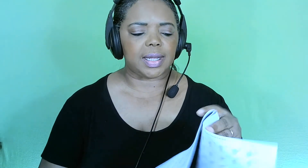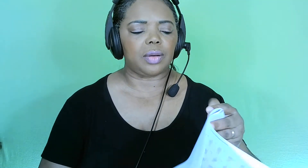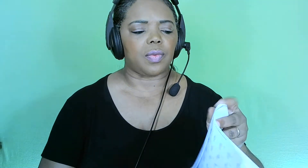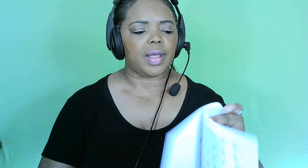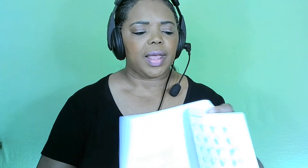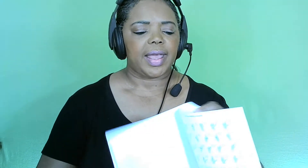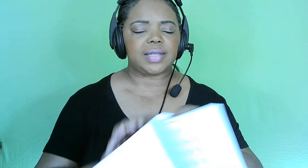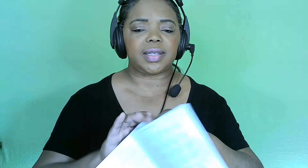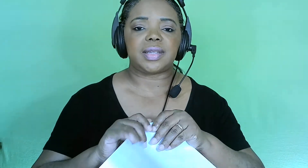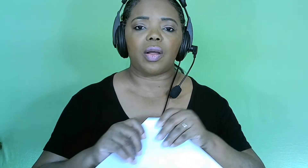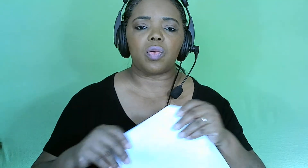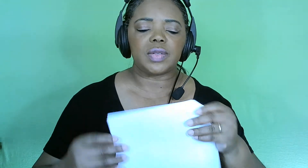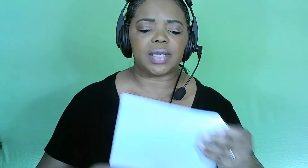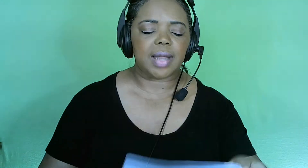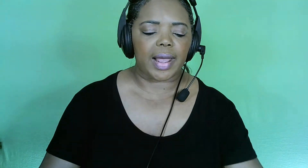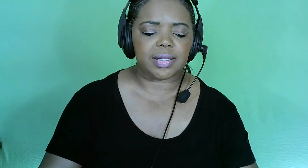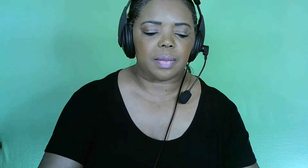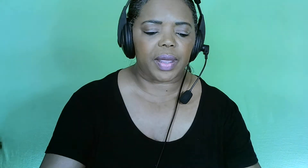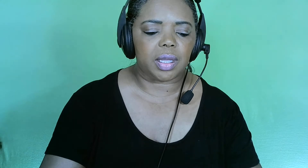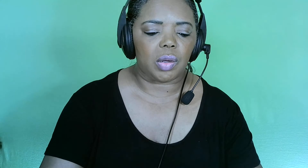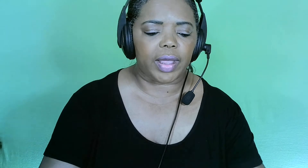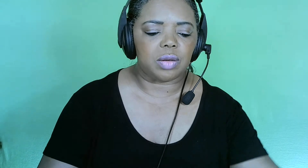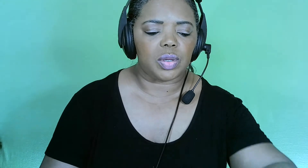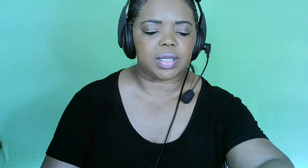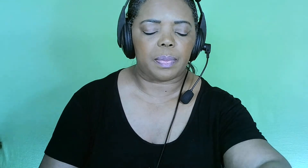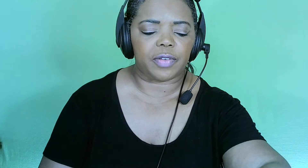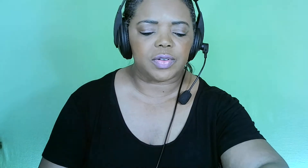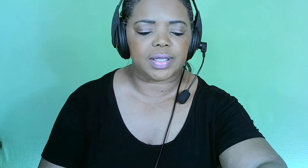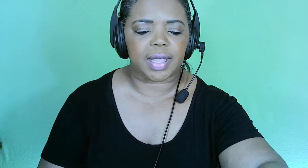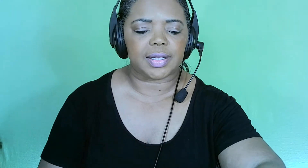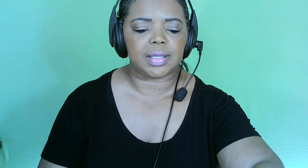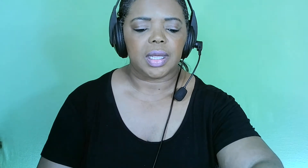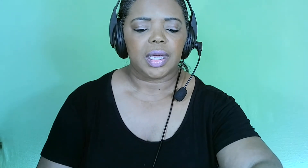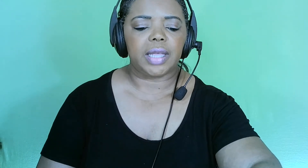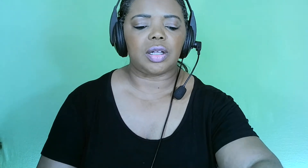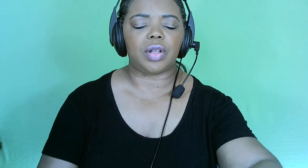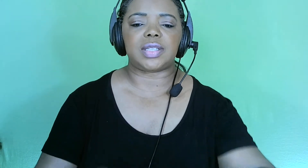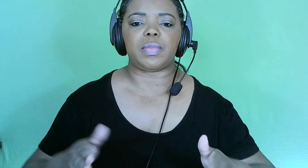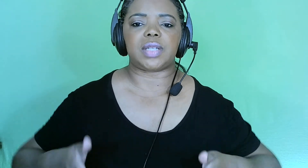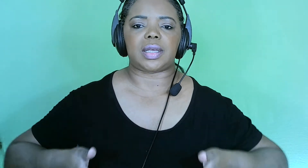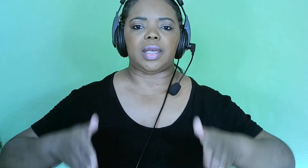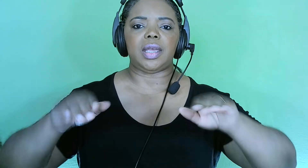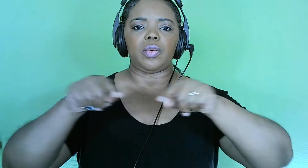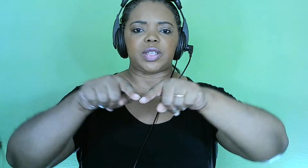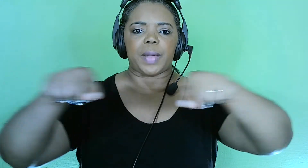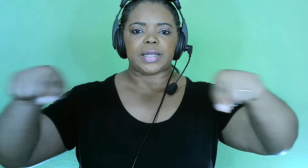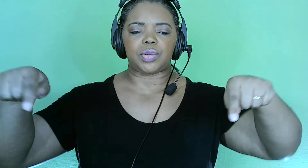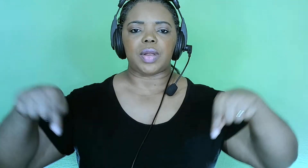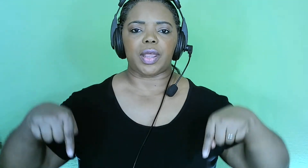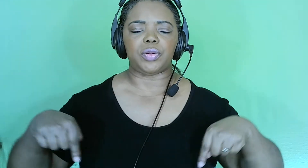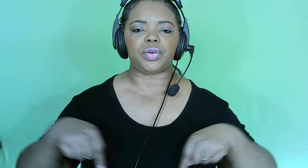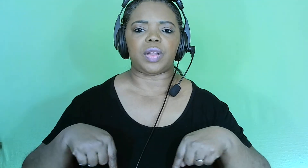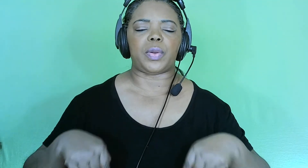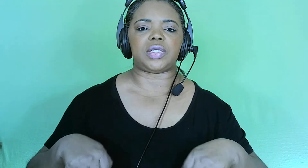articulação, existem alguns sinais também que eu quero mostrar para vocês. Então, nós temos aqui o espaço neutro. Depois